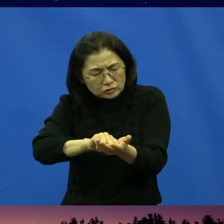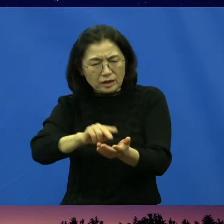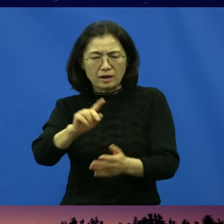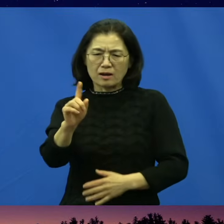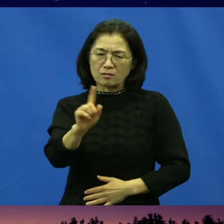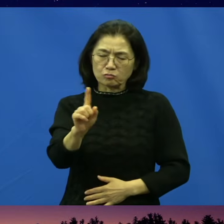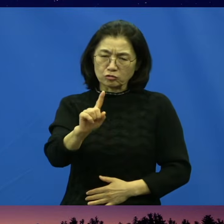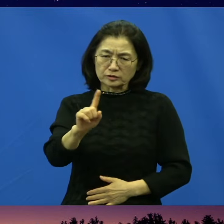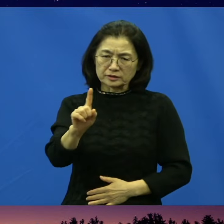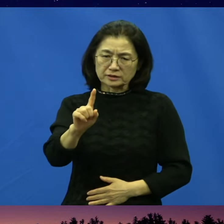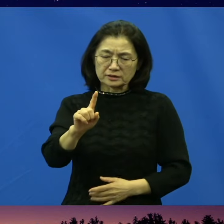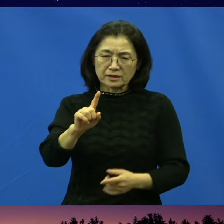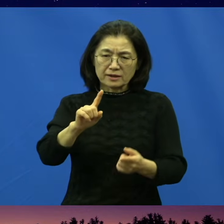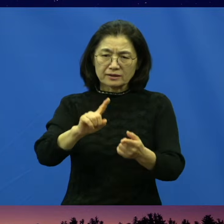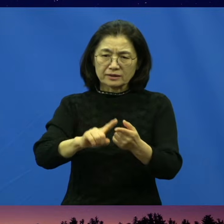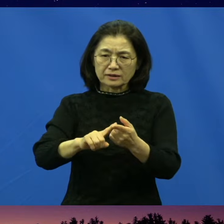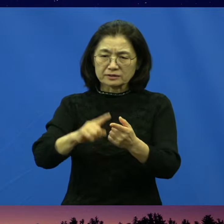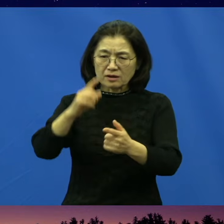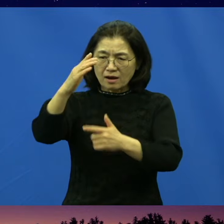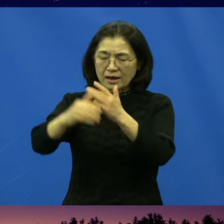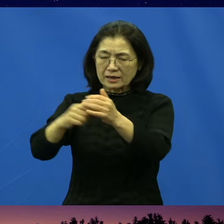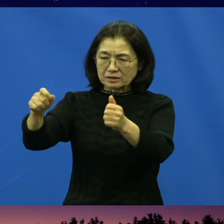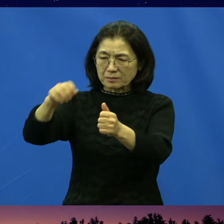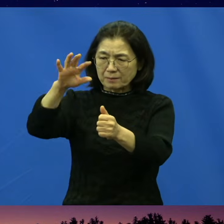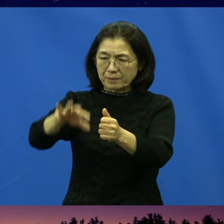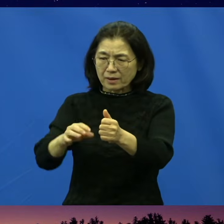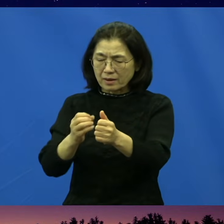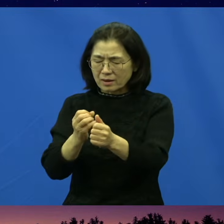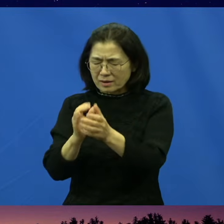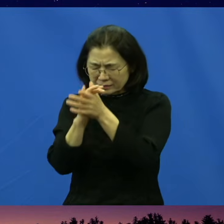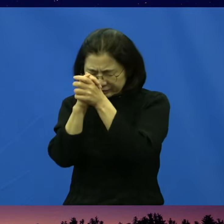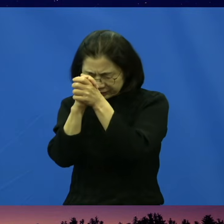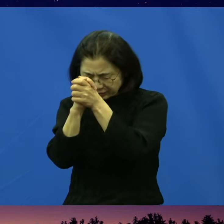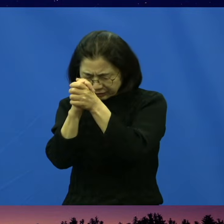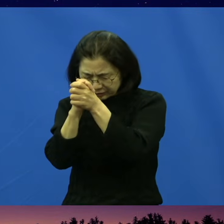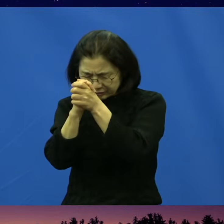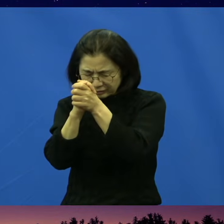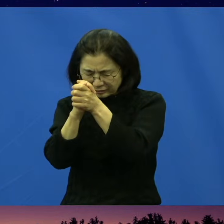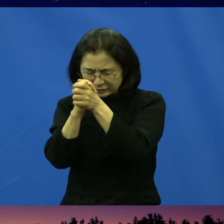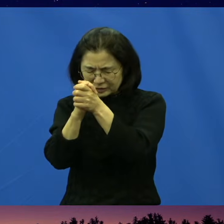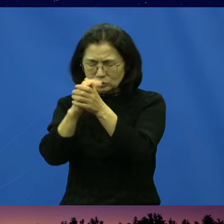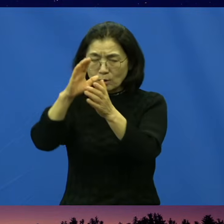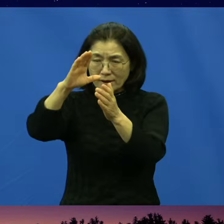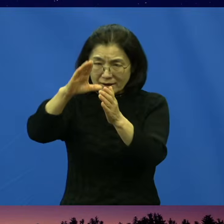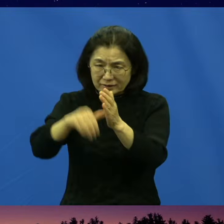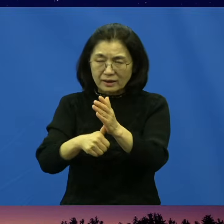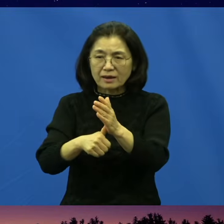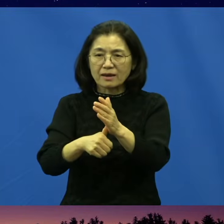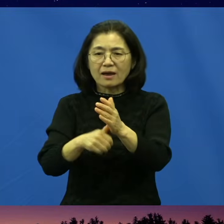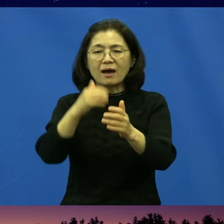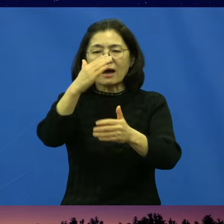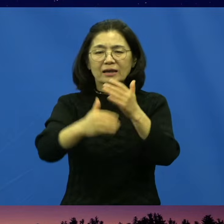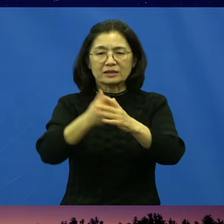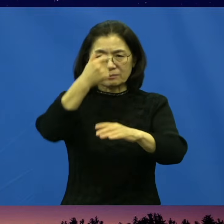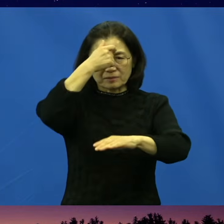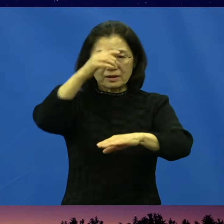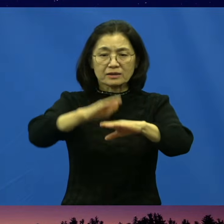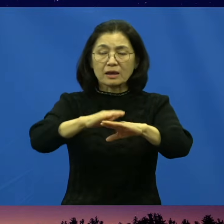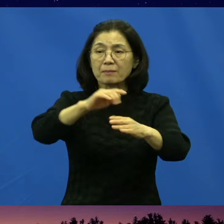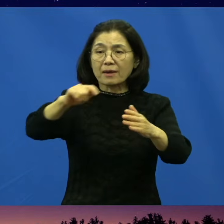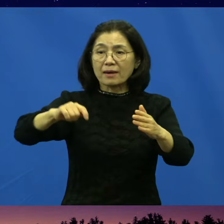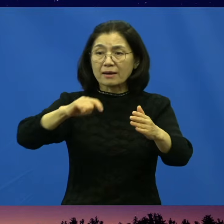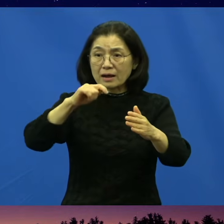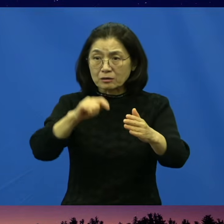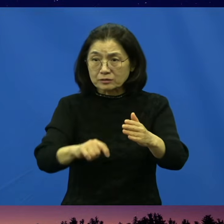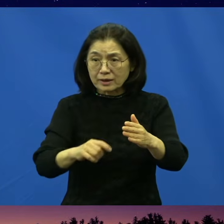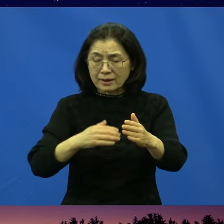하나님께 아뢰고 기도하라고 이제 이야기를 합니다. 그러면 반드시 하나님께서 그 예배 속에서 나에게 꼭